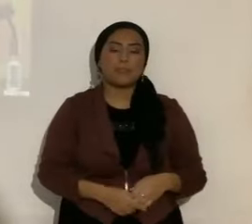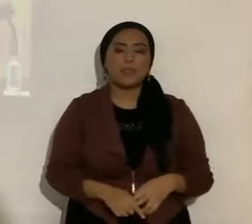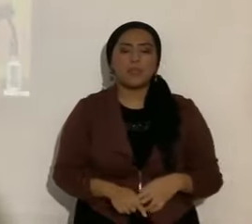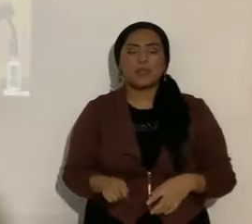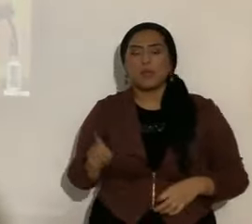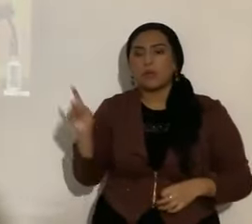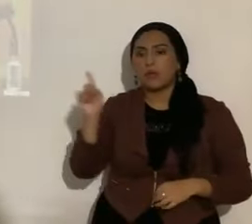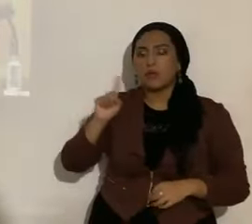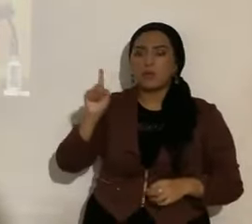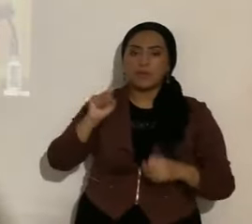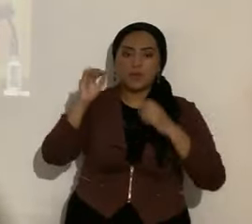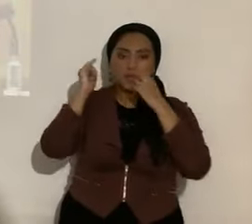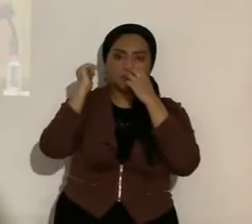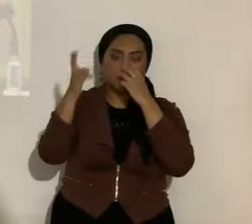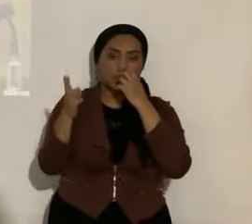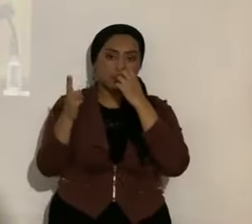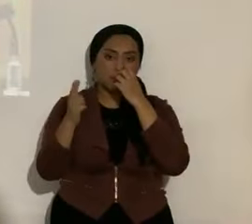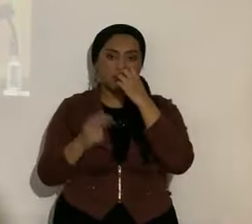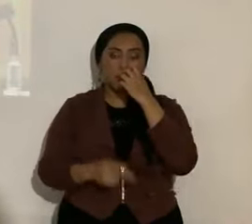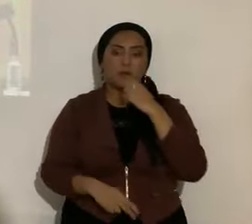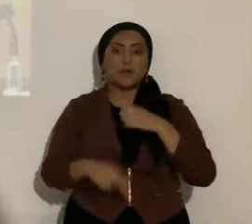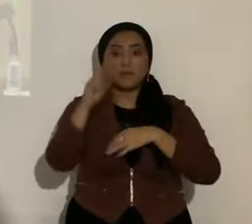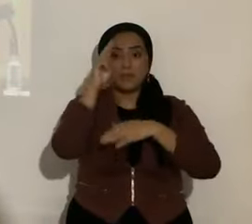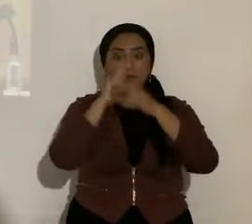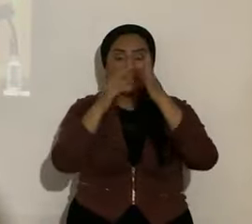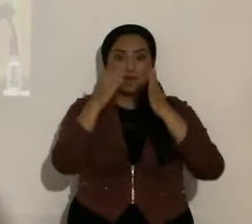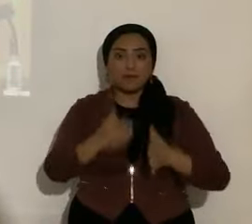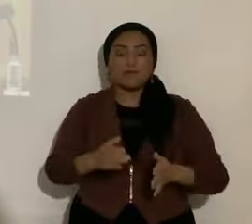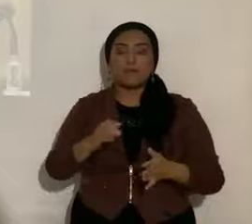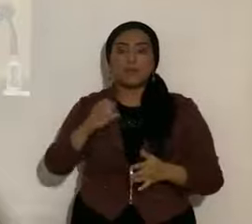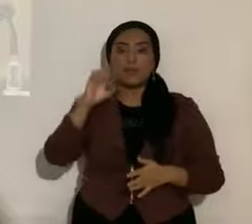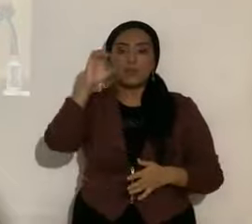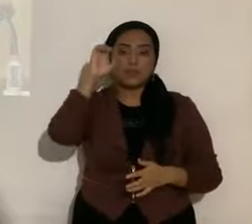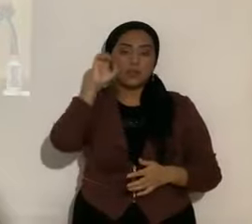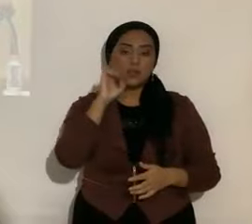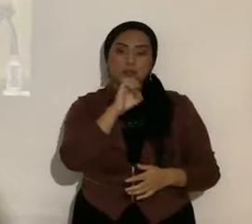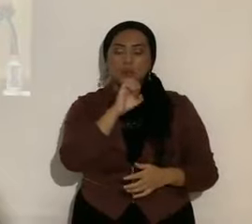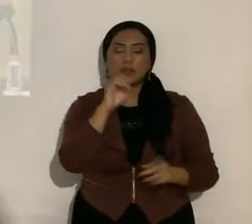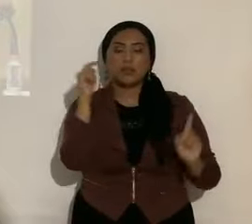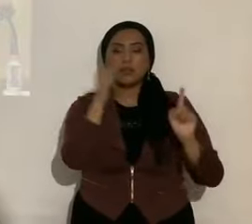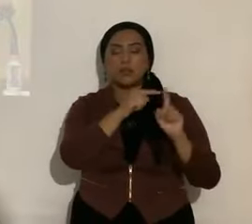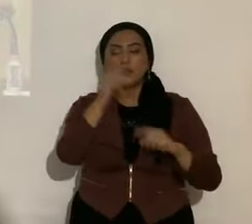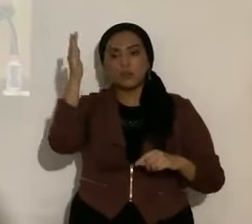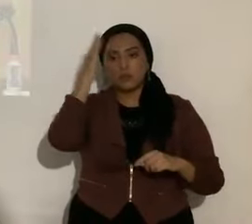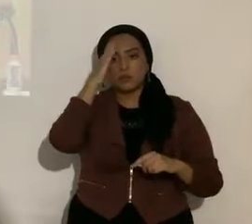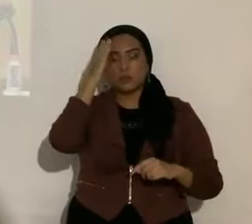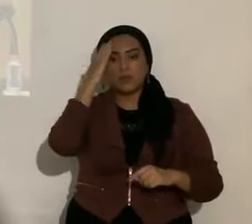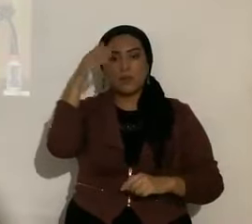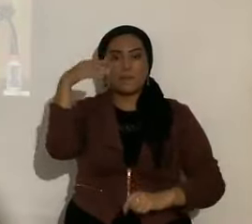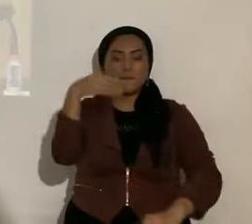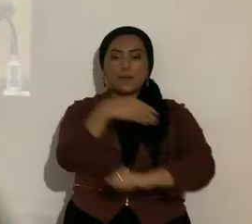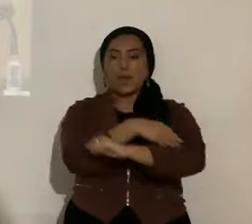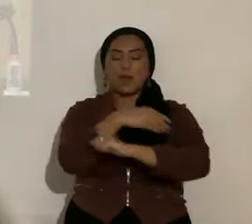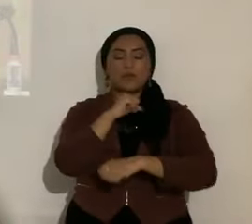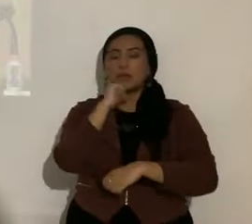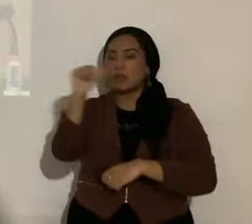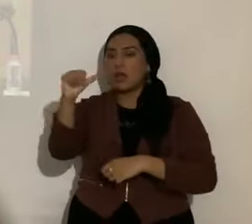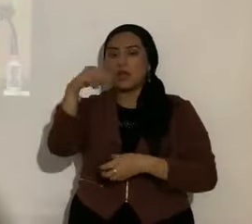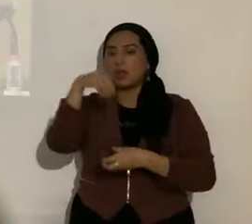¿dónde está Yahweh el Elohim de Elías? El profeta Eliseo, Elisha, sabía que el poder no estaba en el